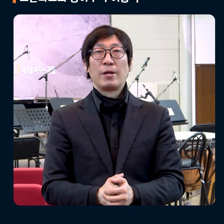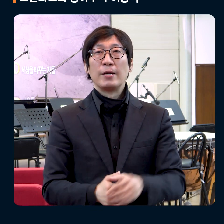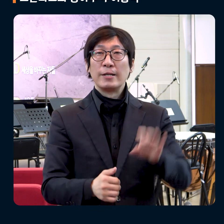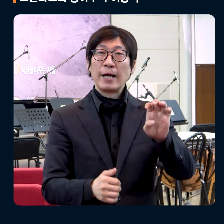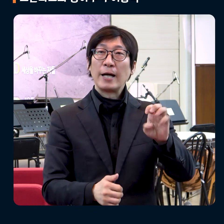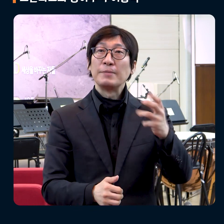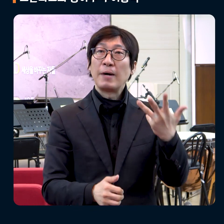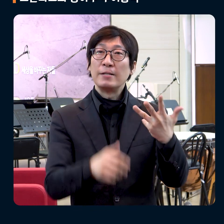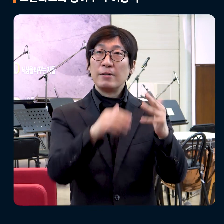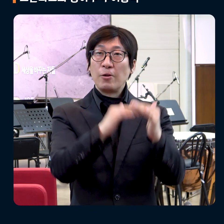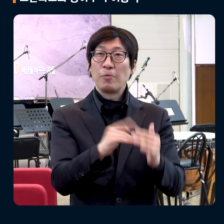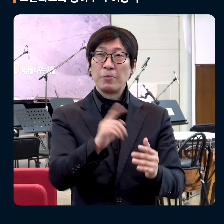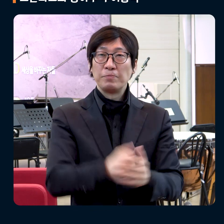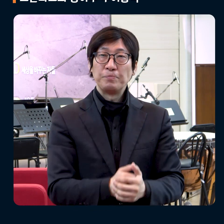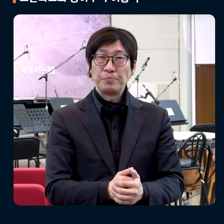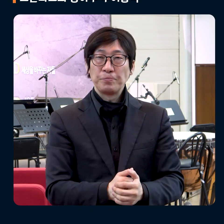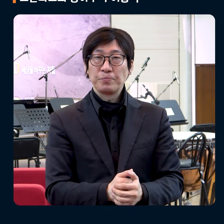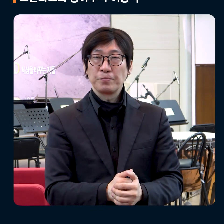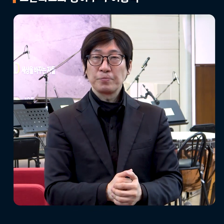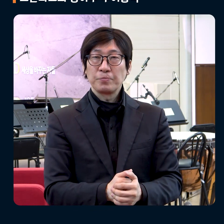말합니다. 48절입니다